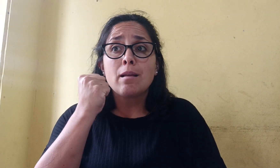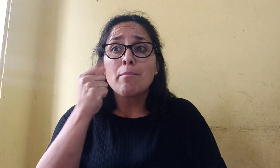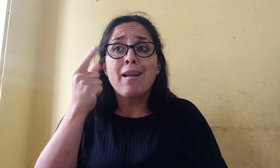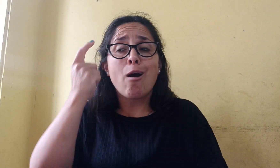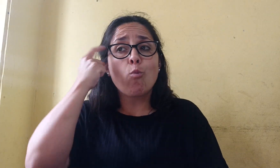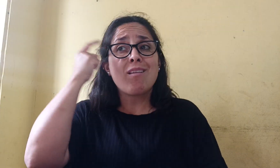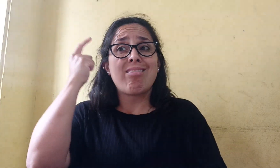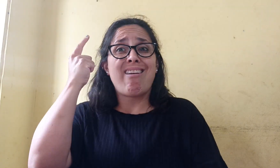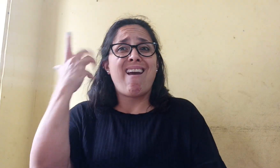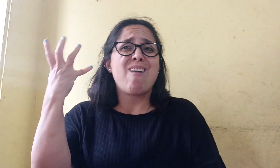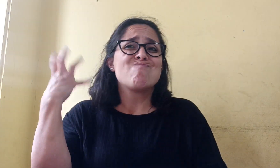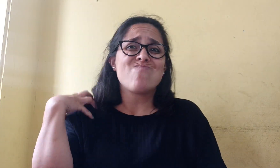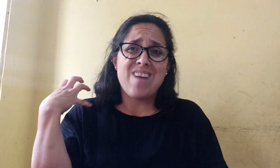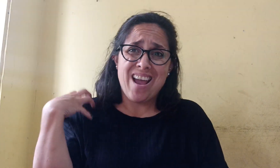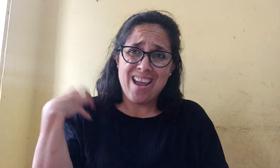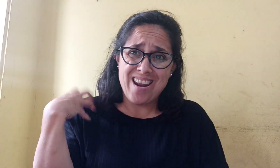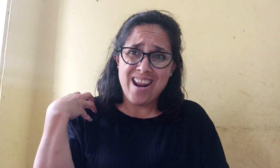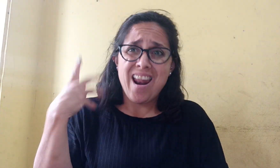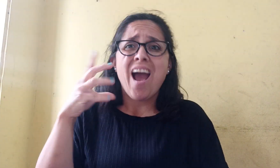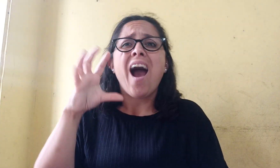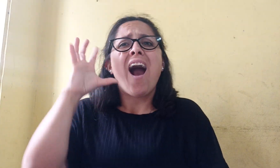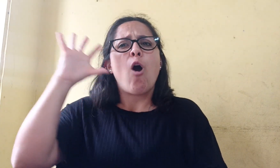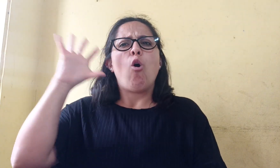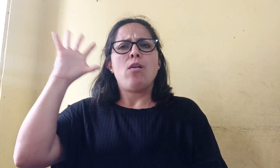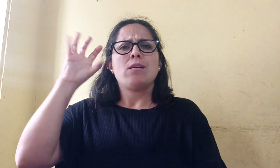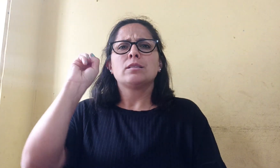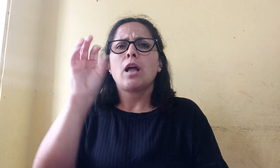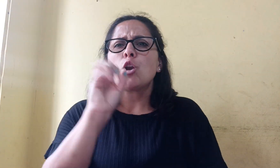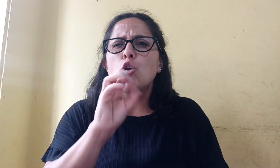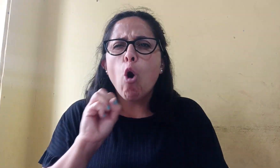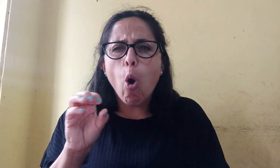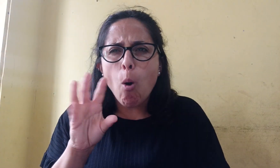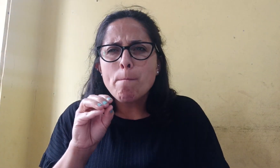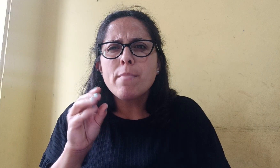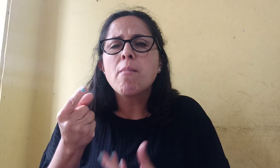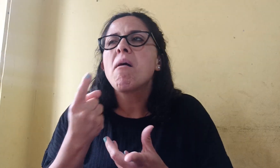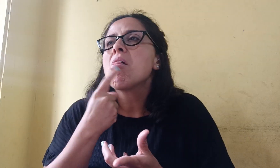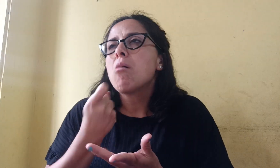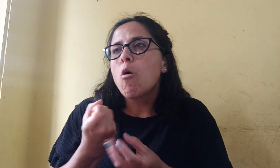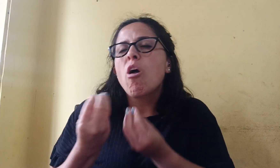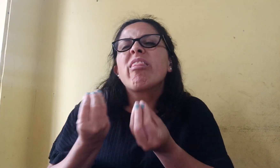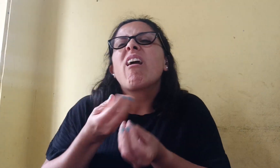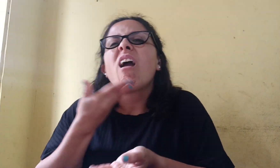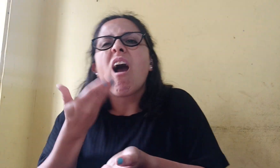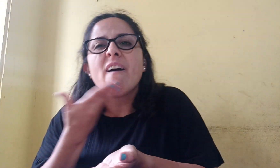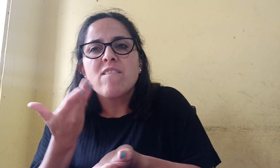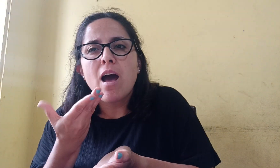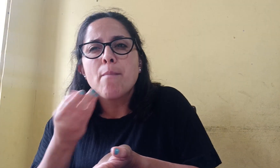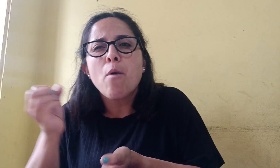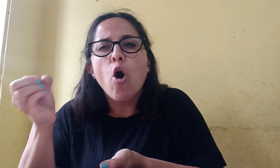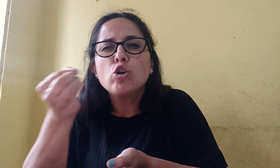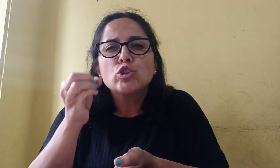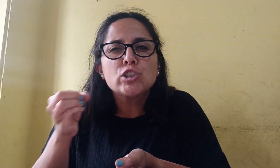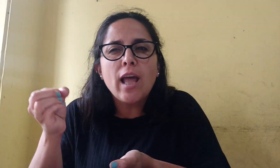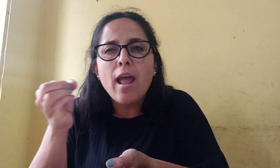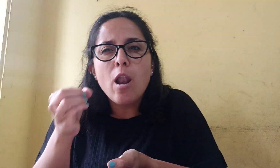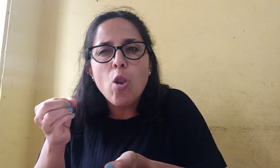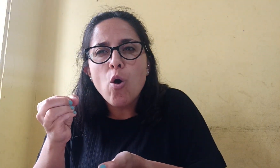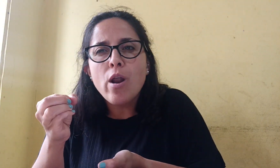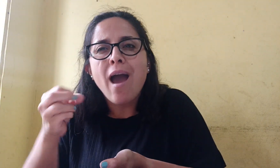Como por ahí acordarse de estos nombres, ¿sí? De cuáles, para reconocer de qué estamos hablando, que son células de la neuroglia,